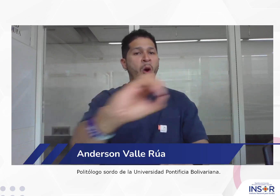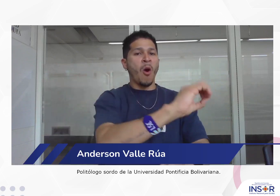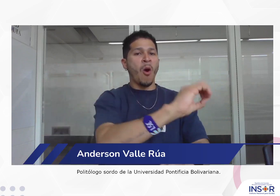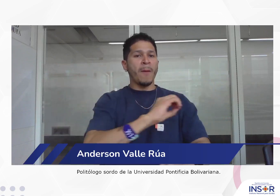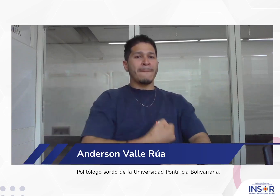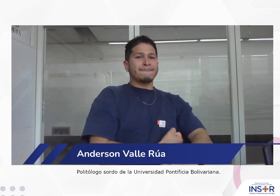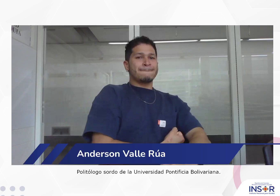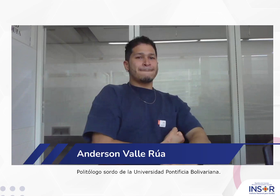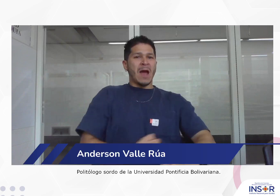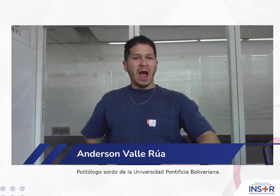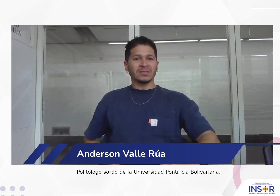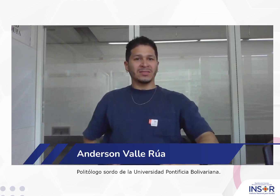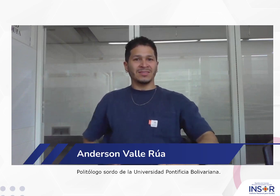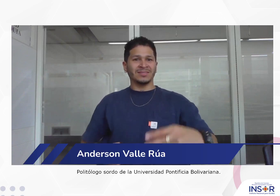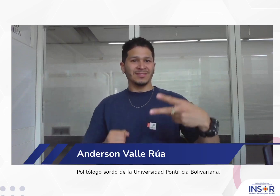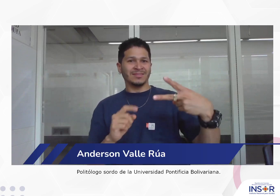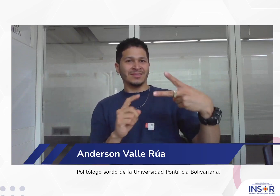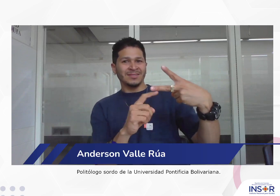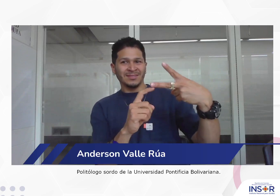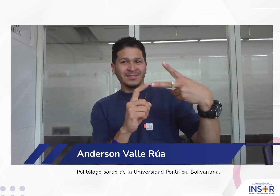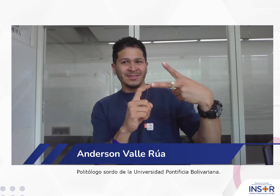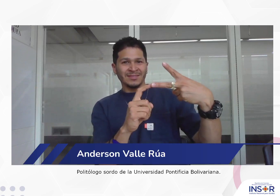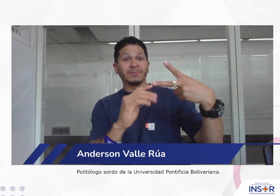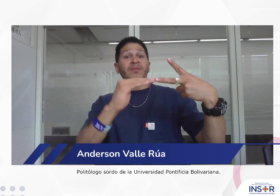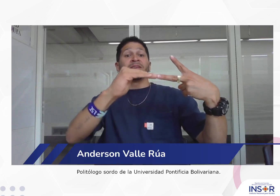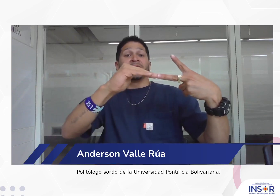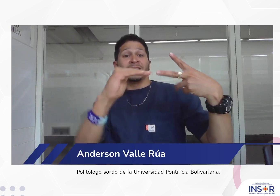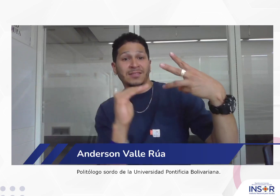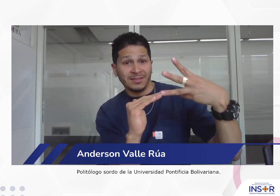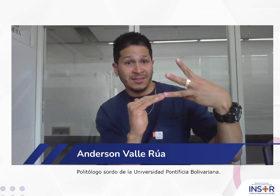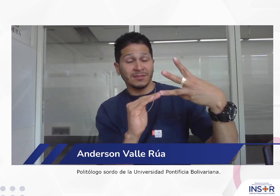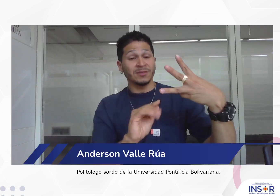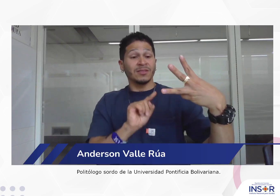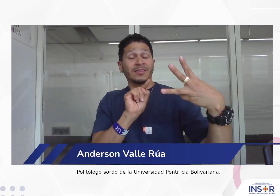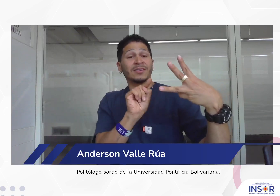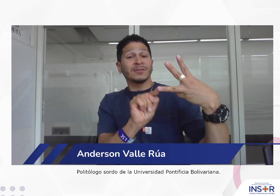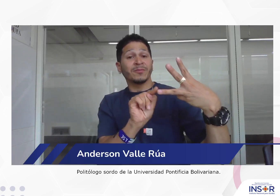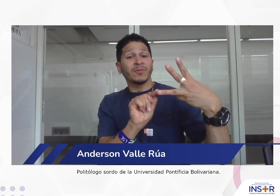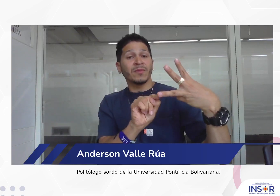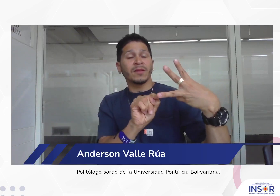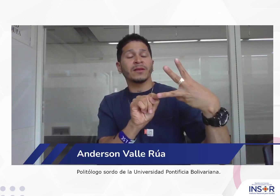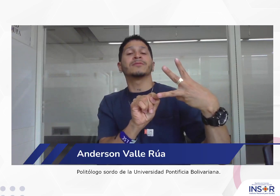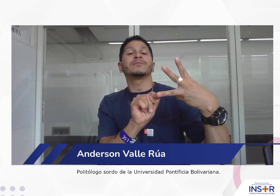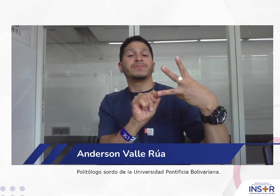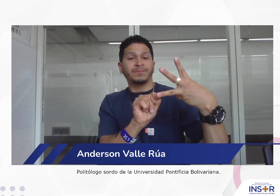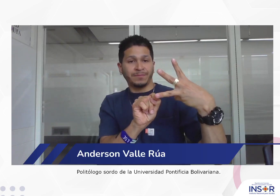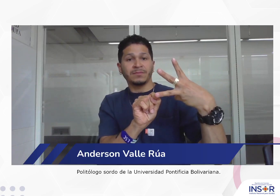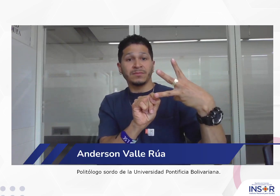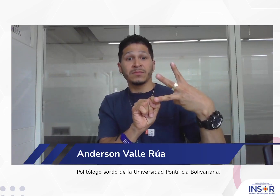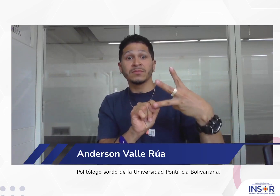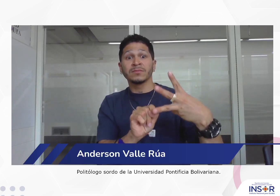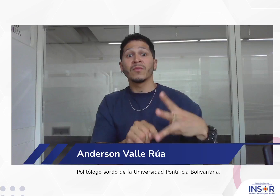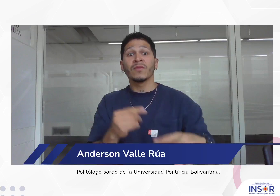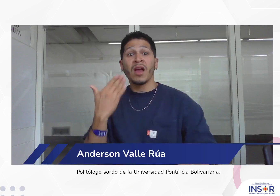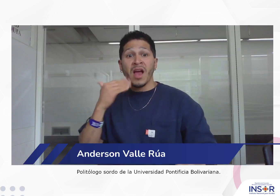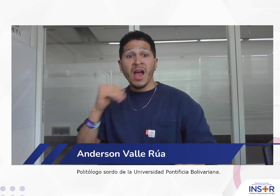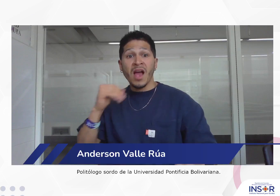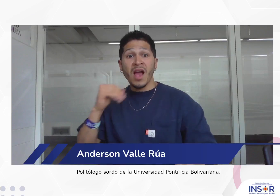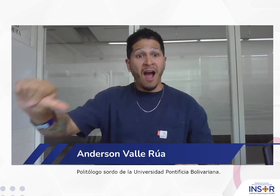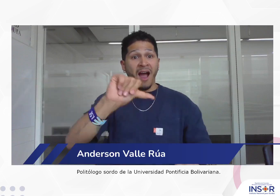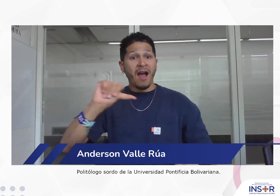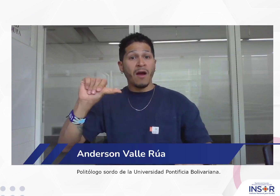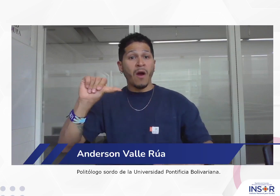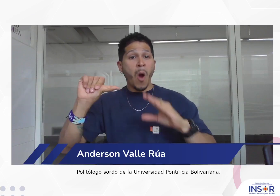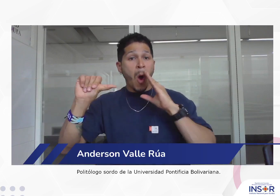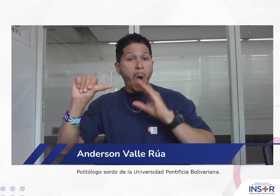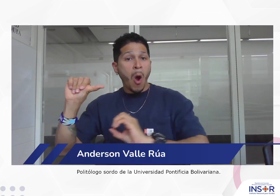otro lado, las mujeres pues están en busca de eliminar el sistema machista. Y otro